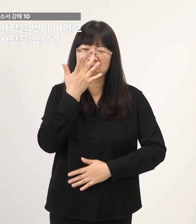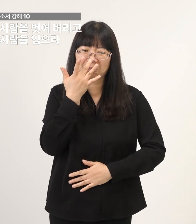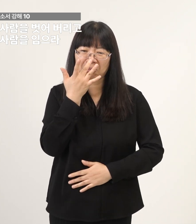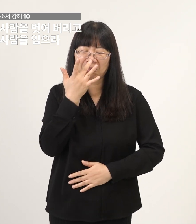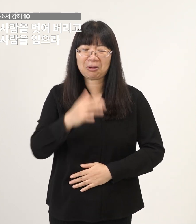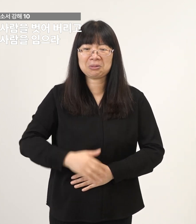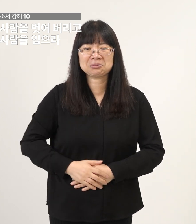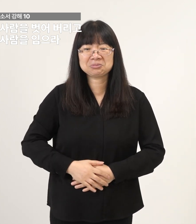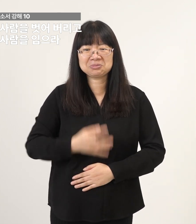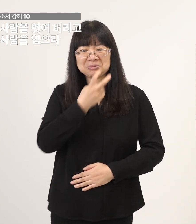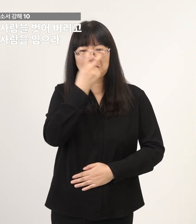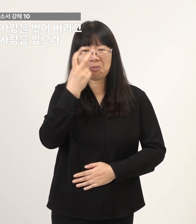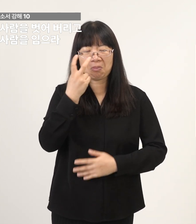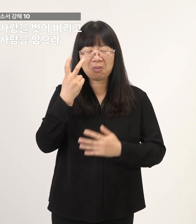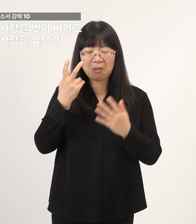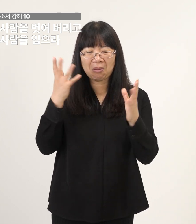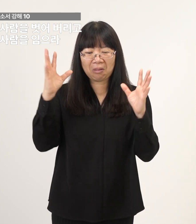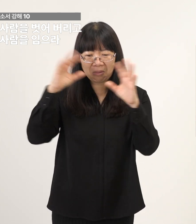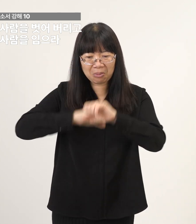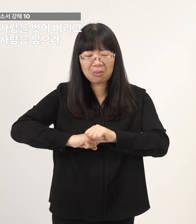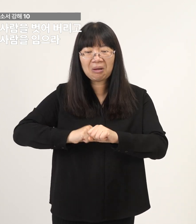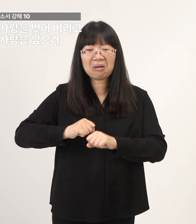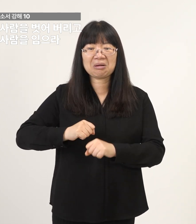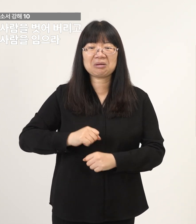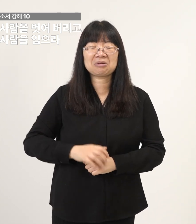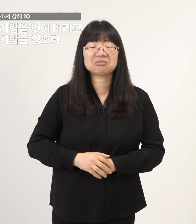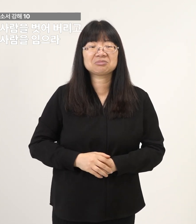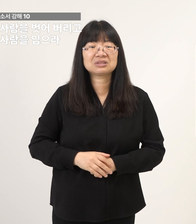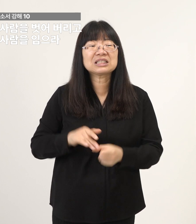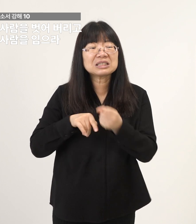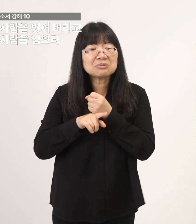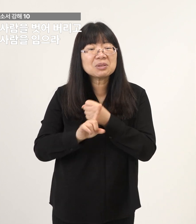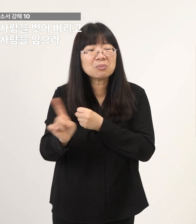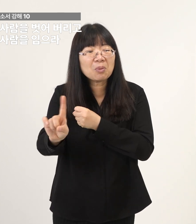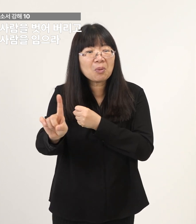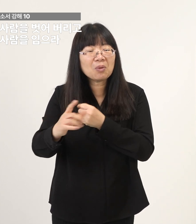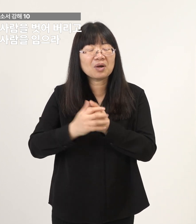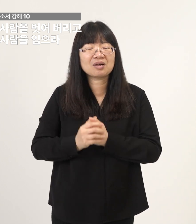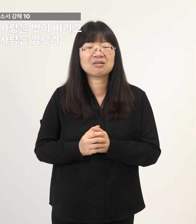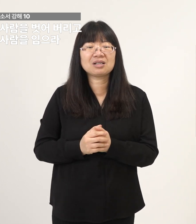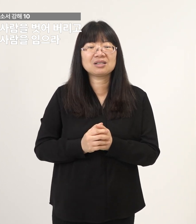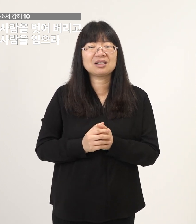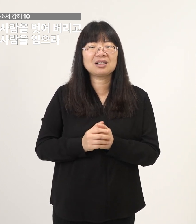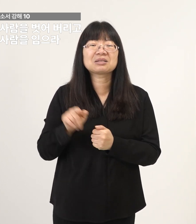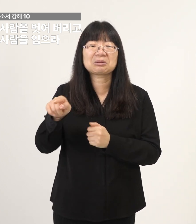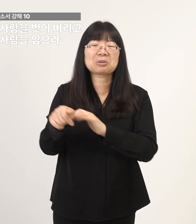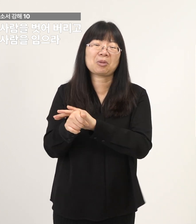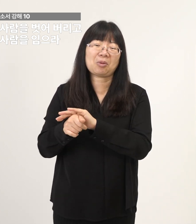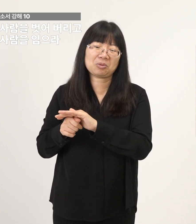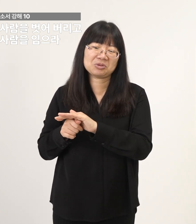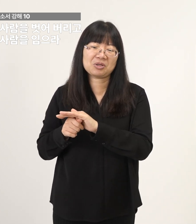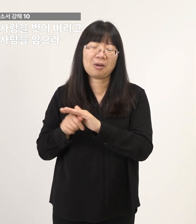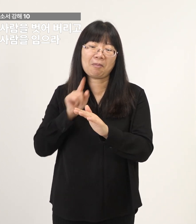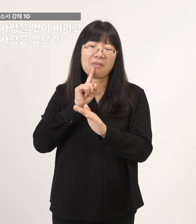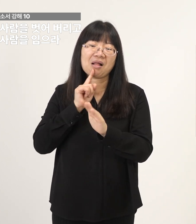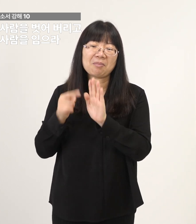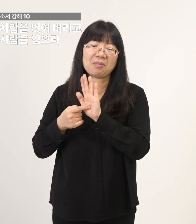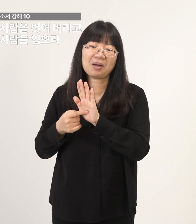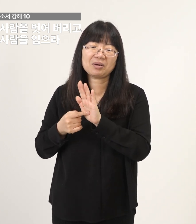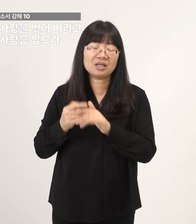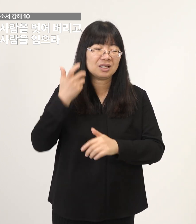둔해지고 총명이 어두워지고 감각 없는 자가 되었다는 건 정확하게 얘기하면 그 소극적 표현이고,